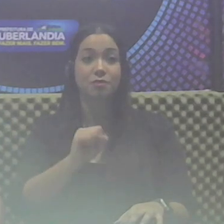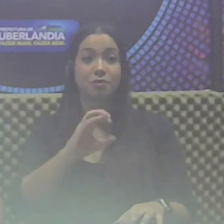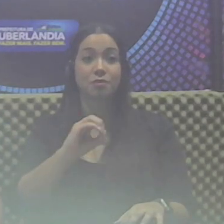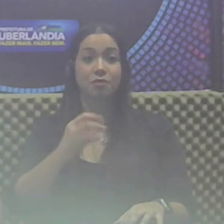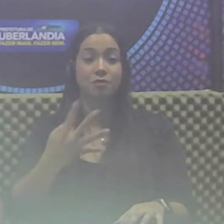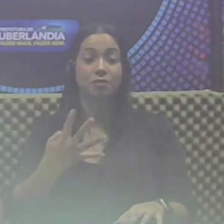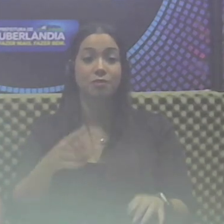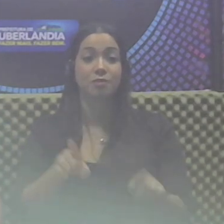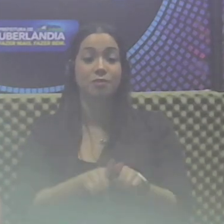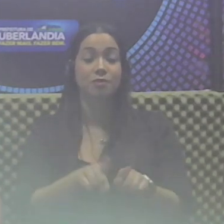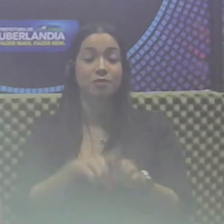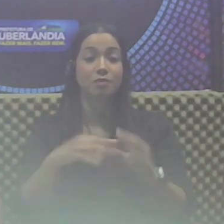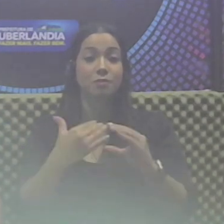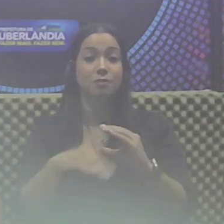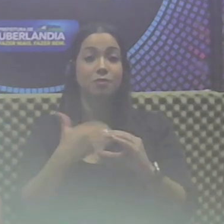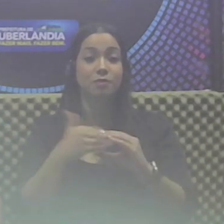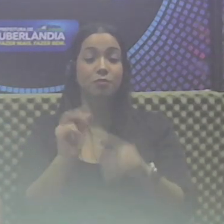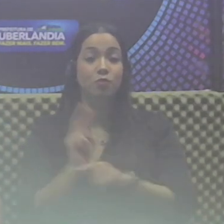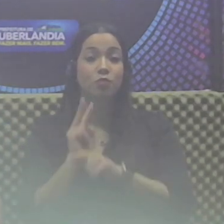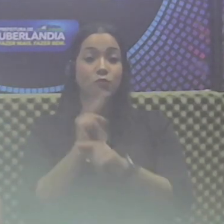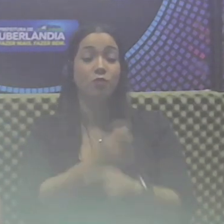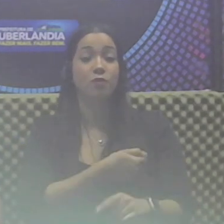34-3239-2804 e o e-mail